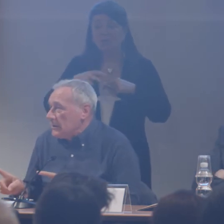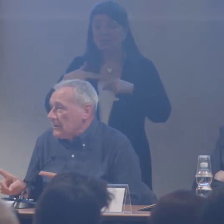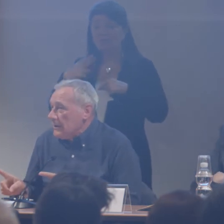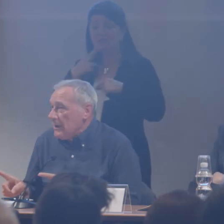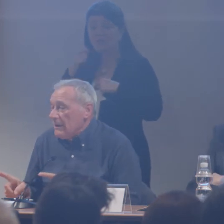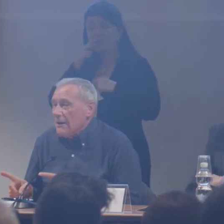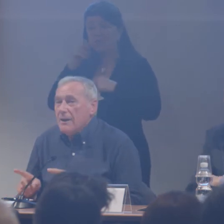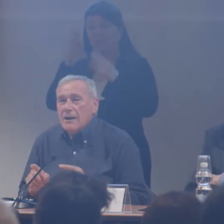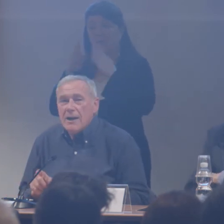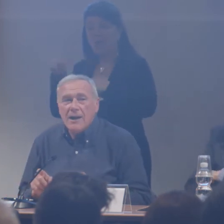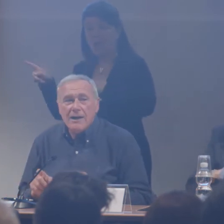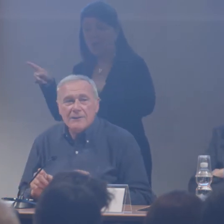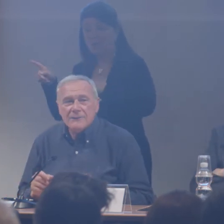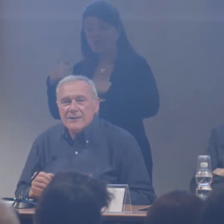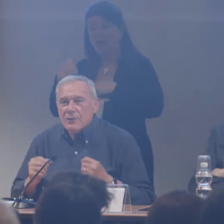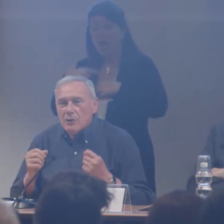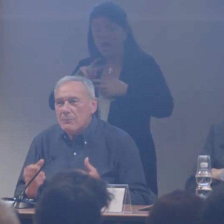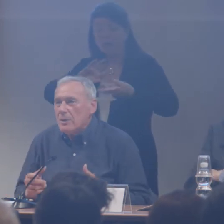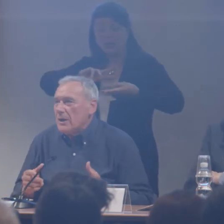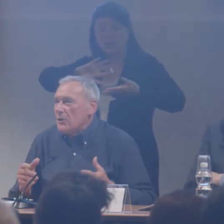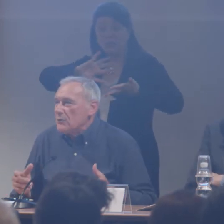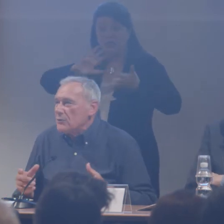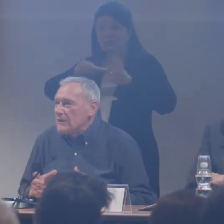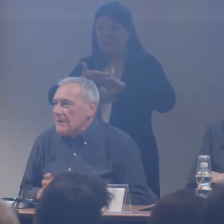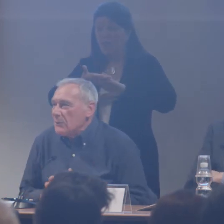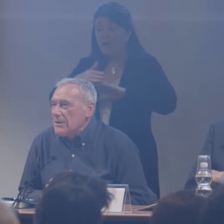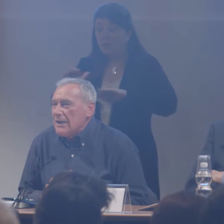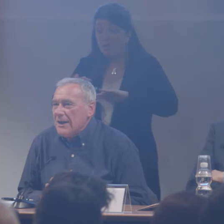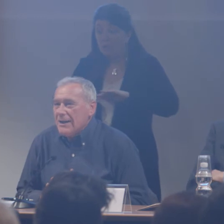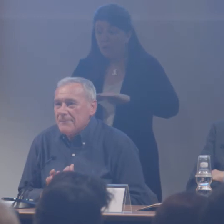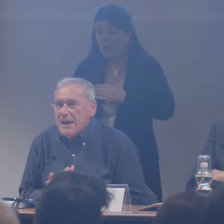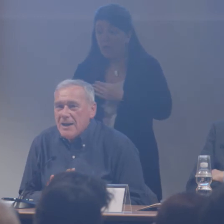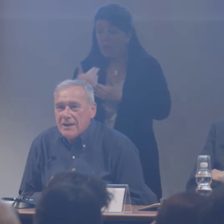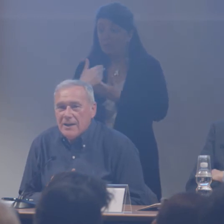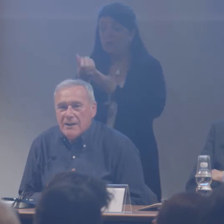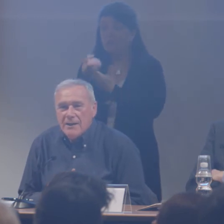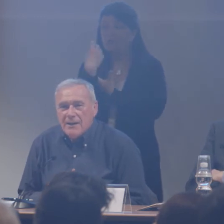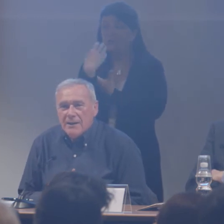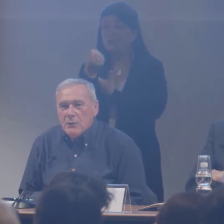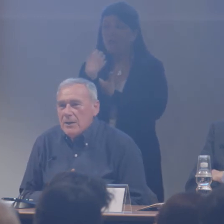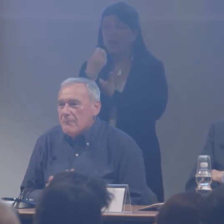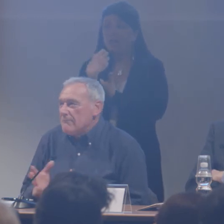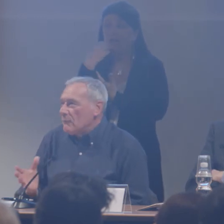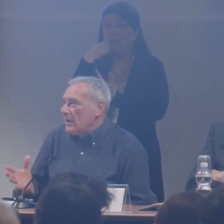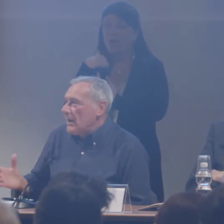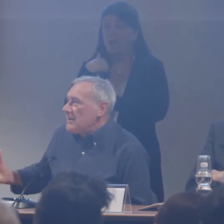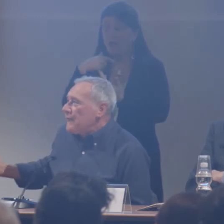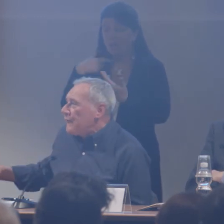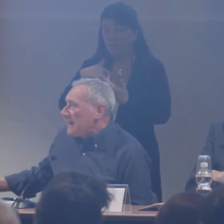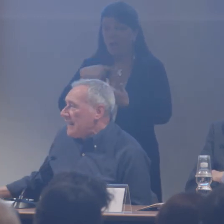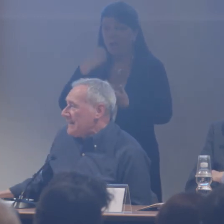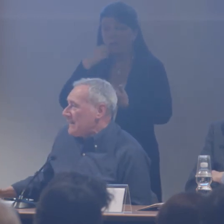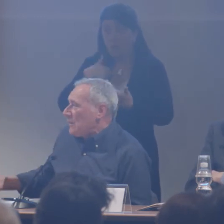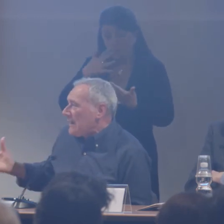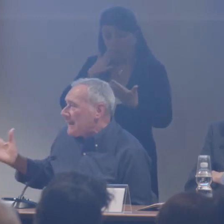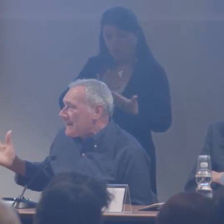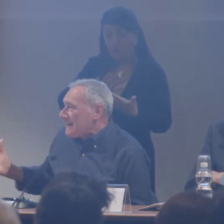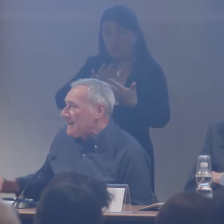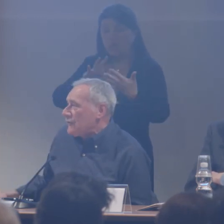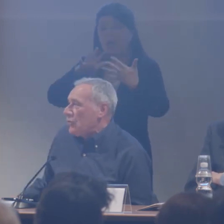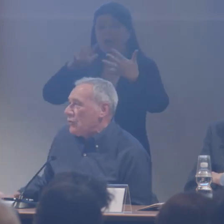adulti a collaborare con la giustizia, quindi a cambiare quella indifferenza,